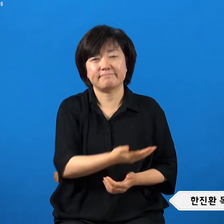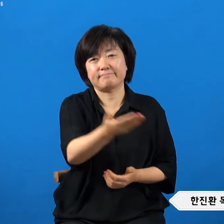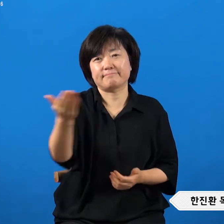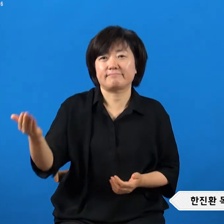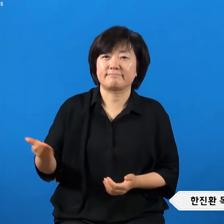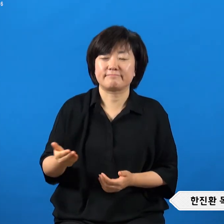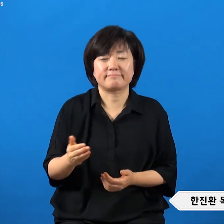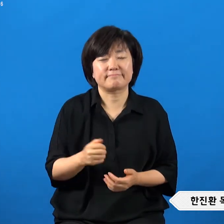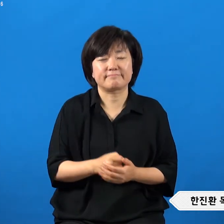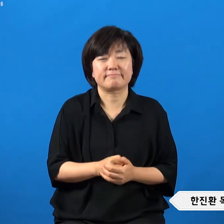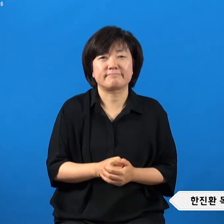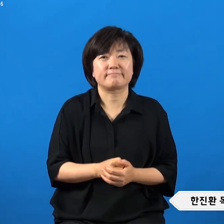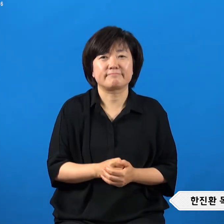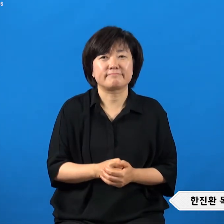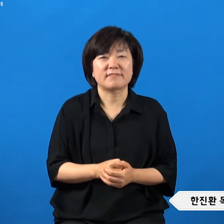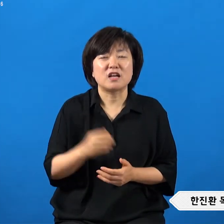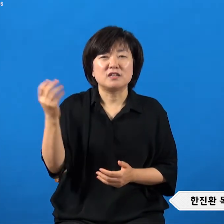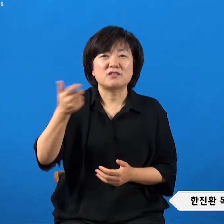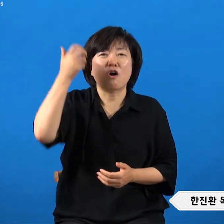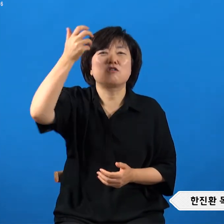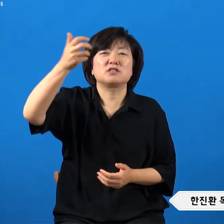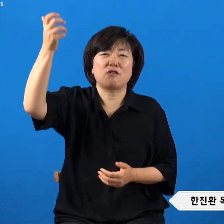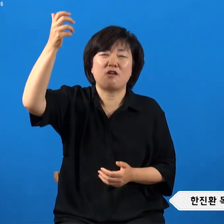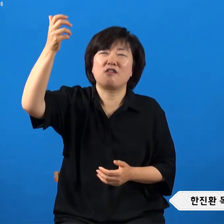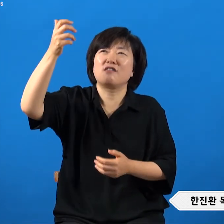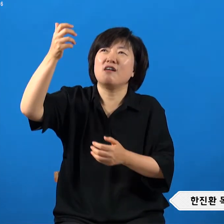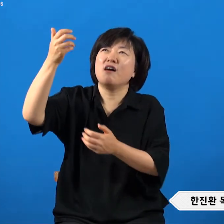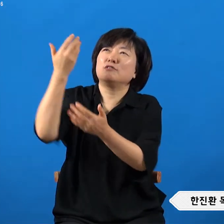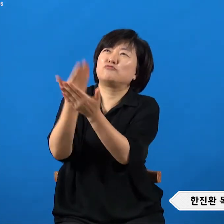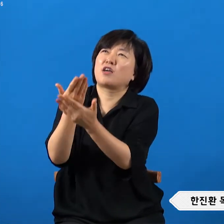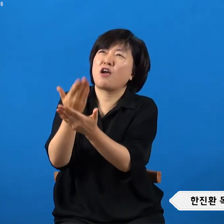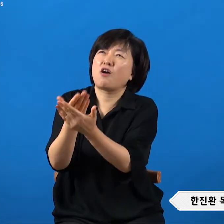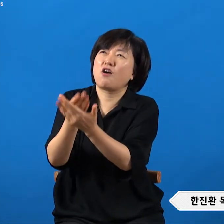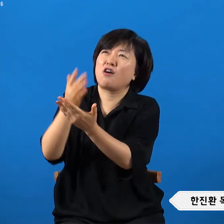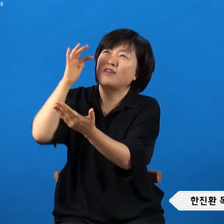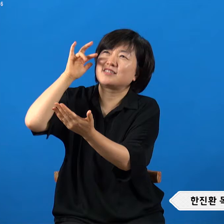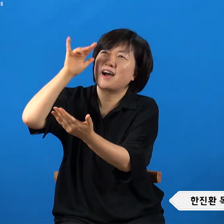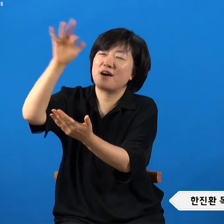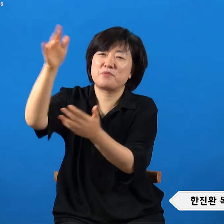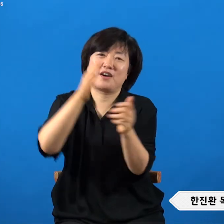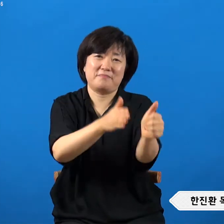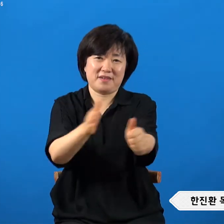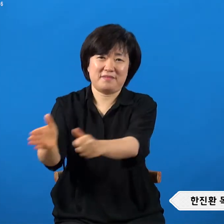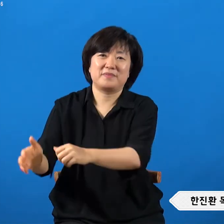그래서 여러분 무엇보다도 성령님을 사모할 수 있기를 바랍니다.